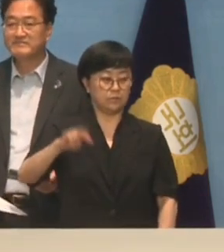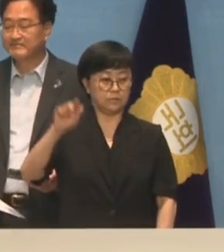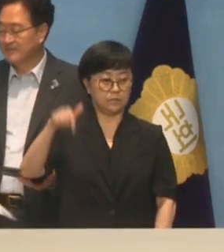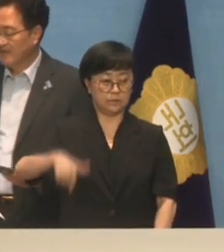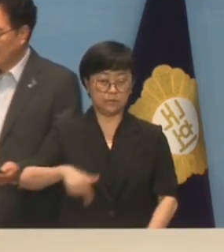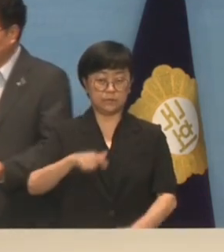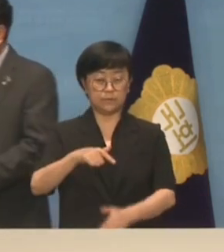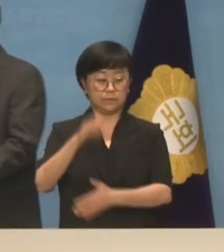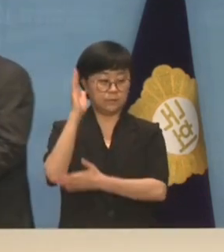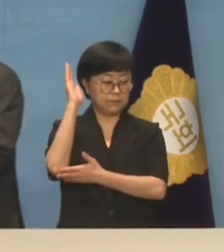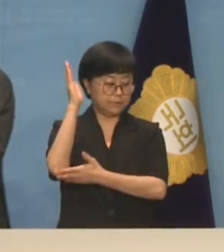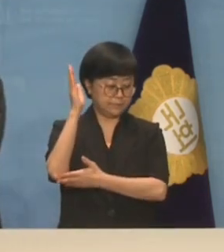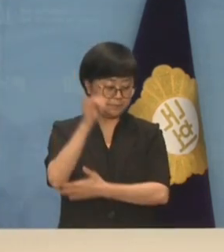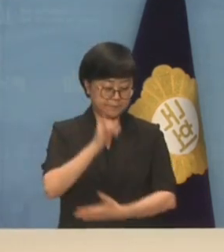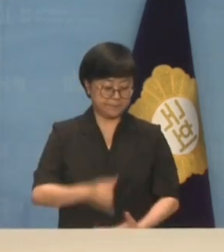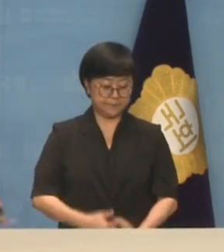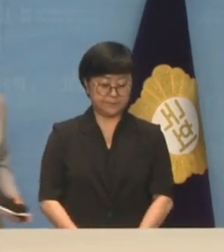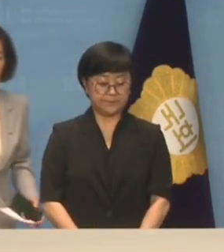청해 듣겠습니다.